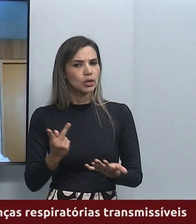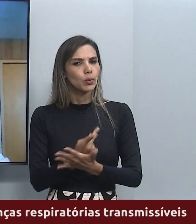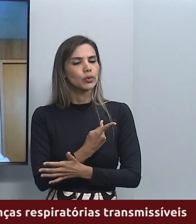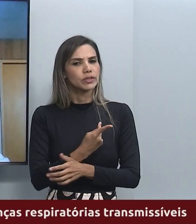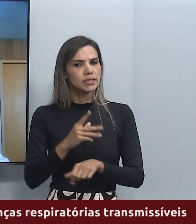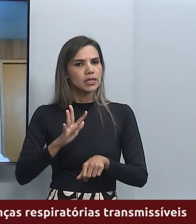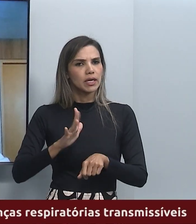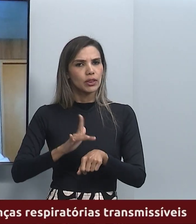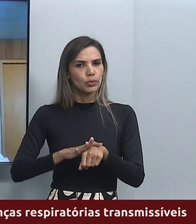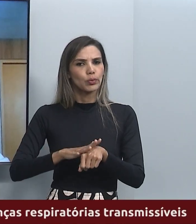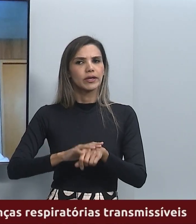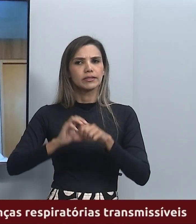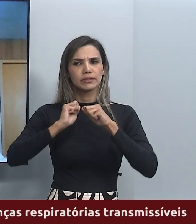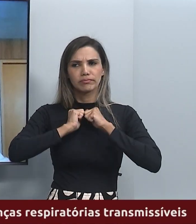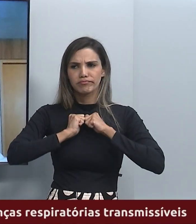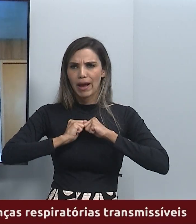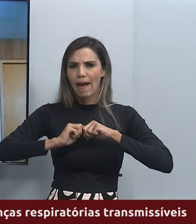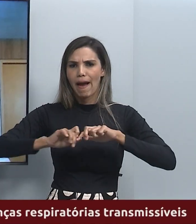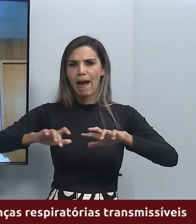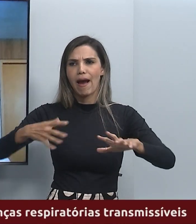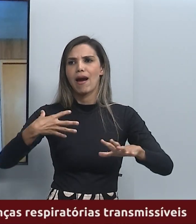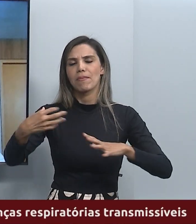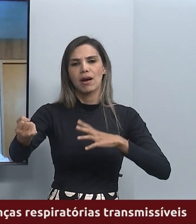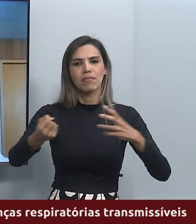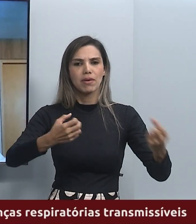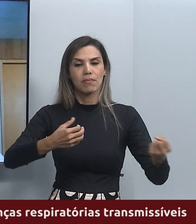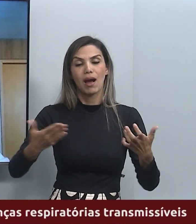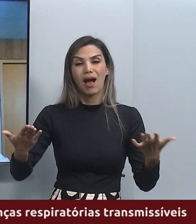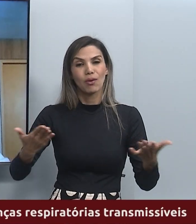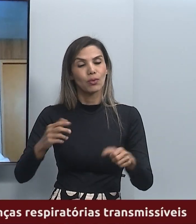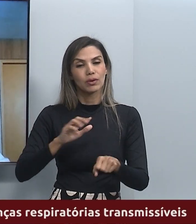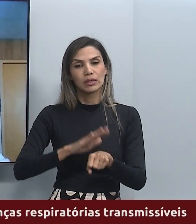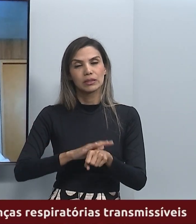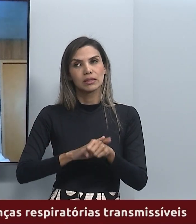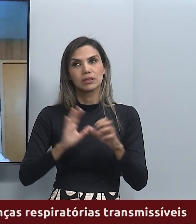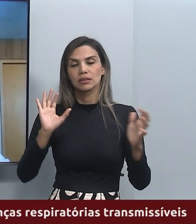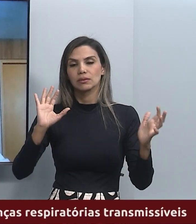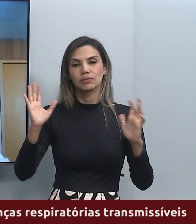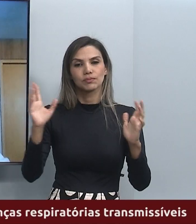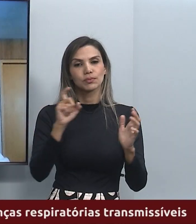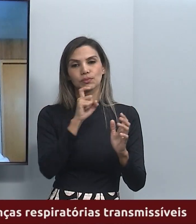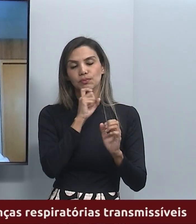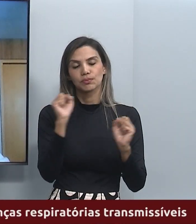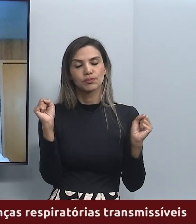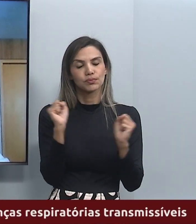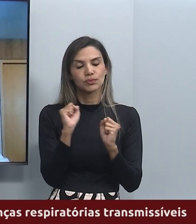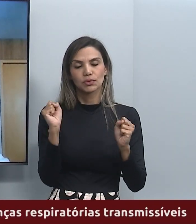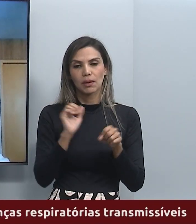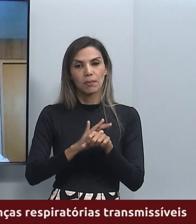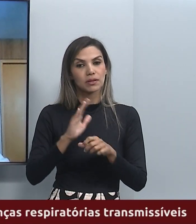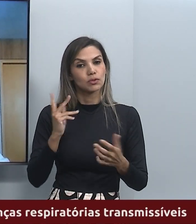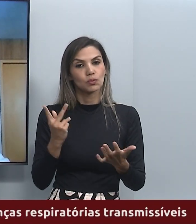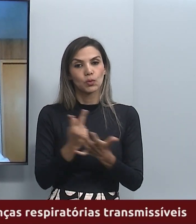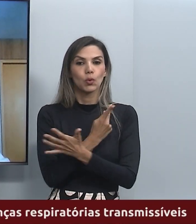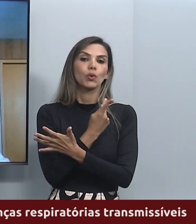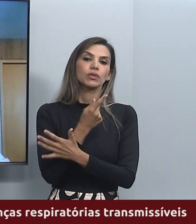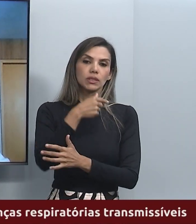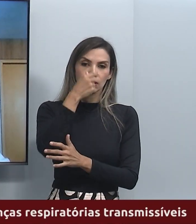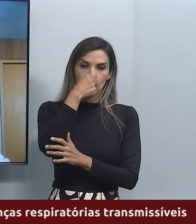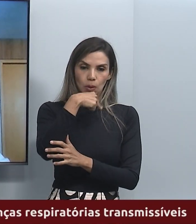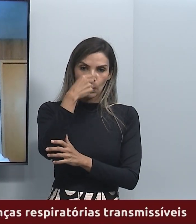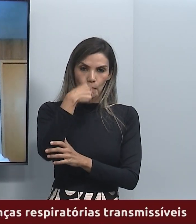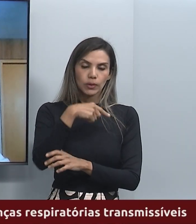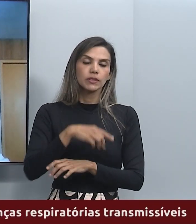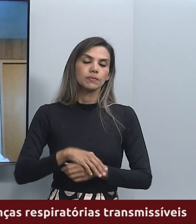de doenças virais respiratórias, principalmente nessa época do ano, é a época mais tradicional da gente experimentar os